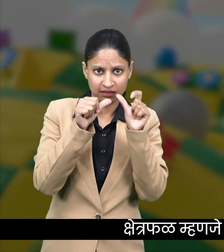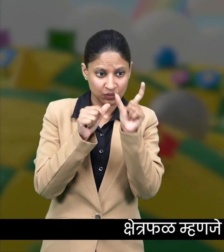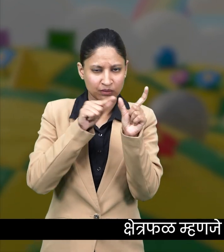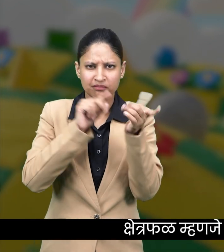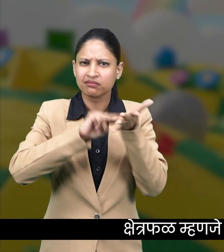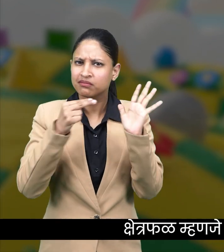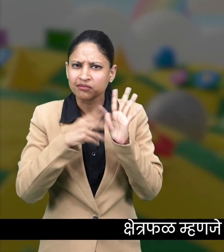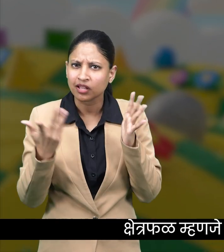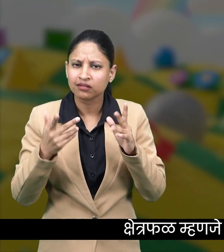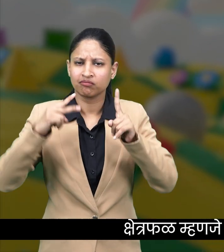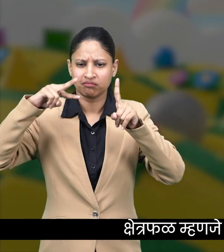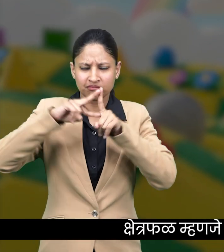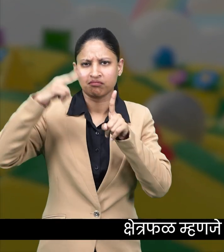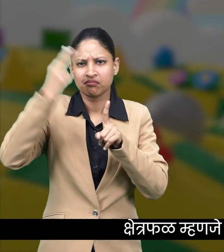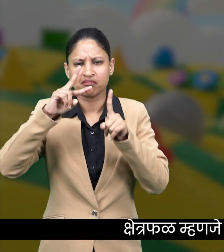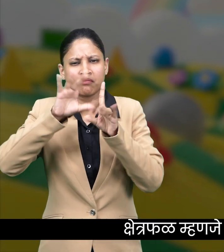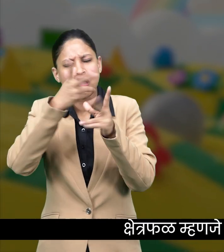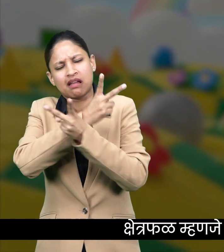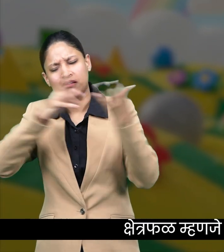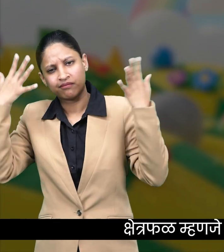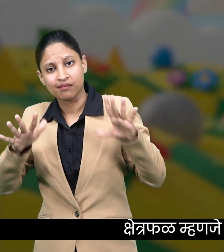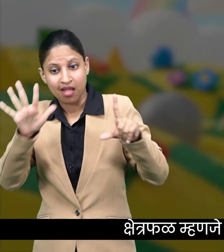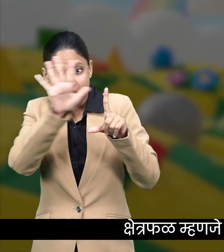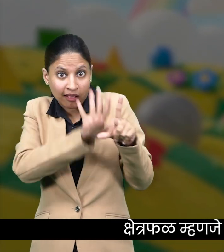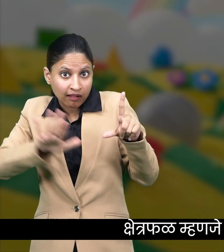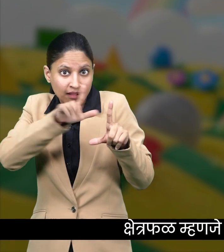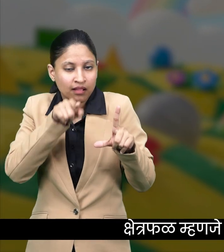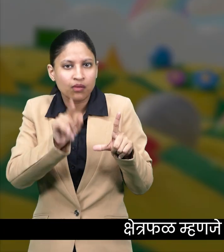क्षेत्रफळ म्हणजे एखाद्या आकाराच्या आत व्यापलेली जागा.